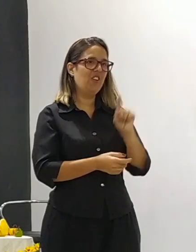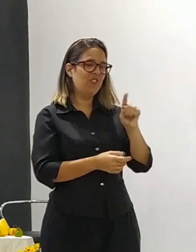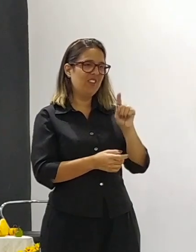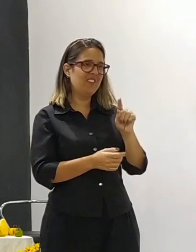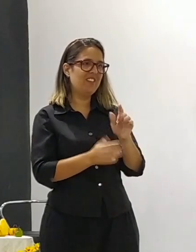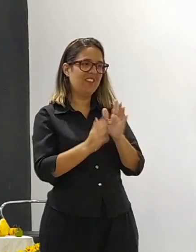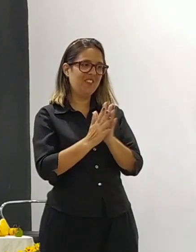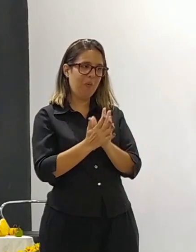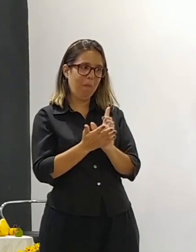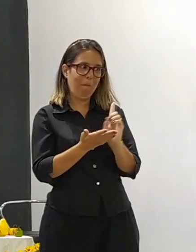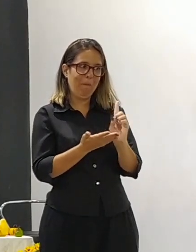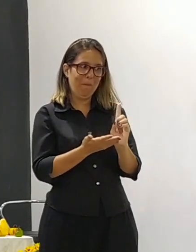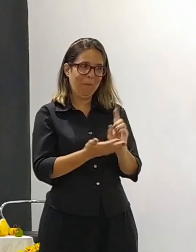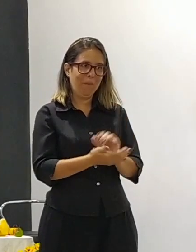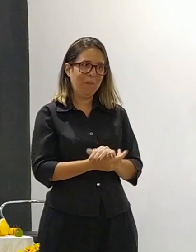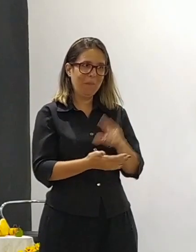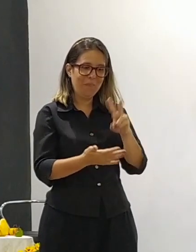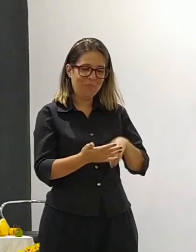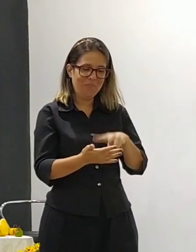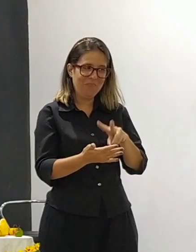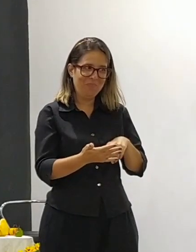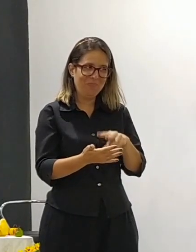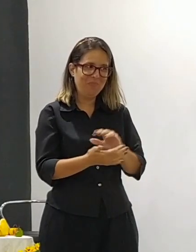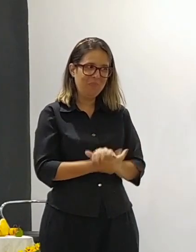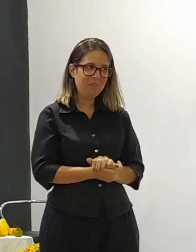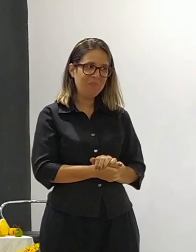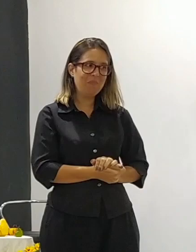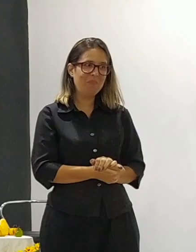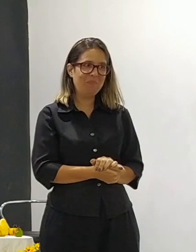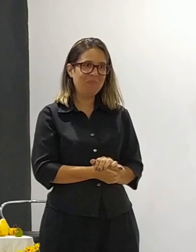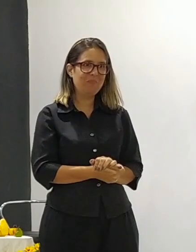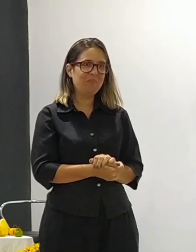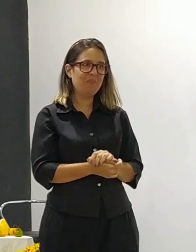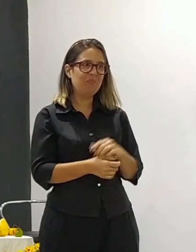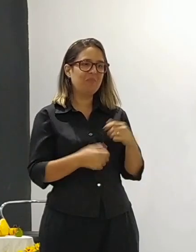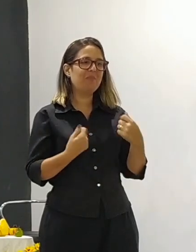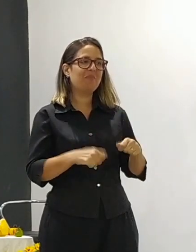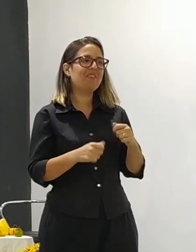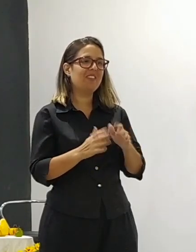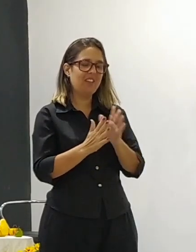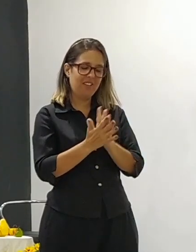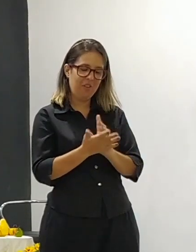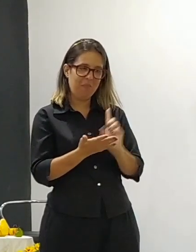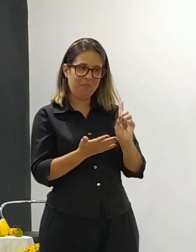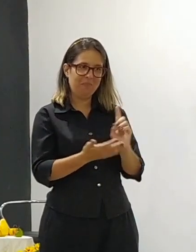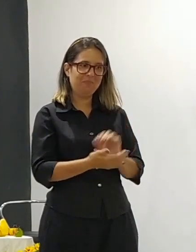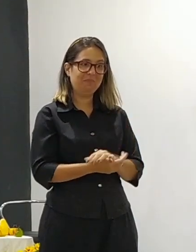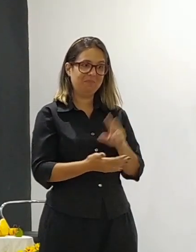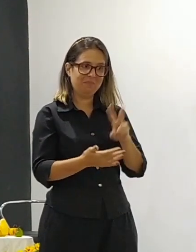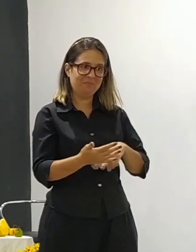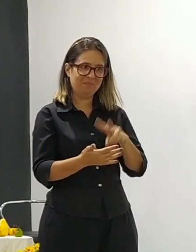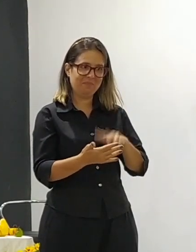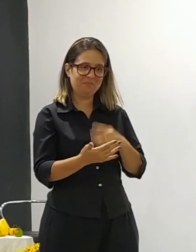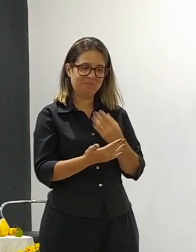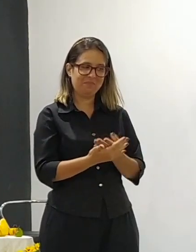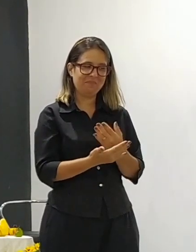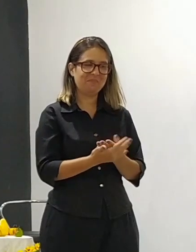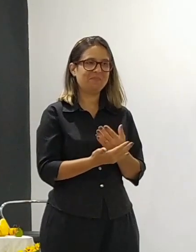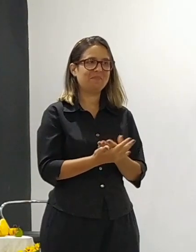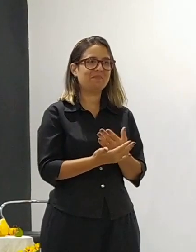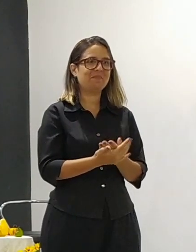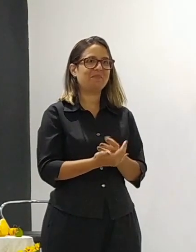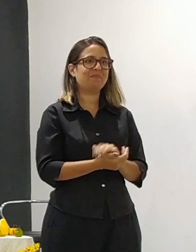abrir para você e ler para você, não. Você vai ter que abrir a Bíblia. E você vai ter que ler a Bíblia, estudar a